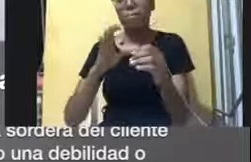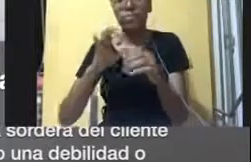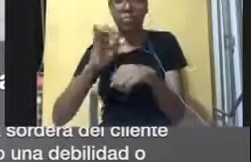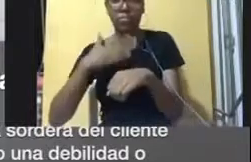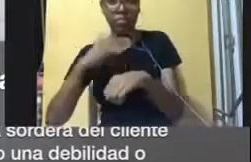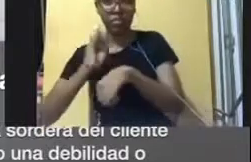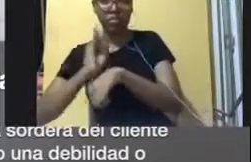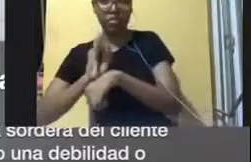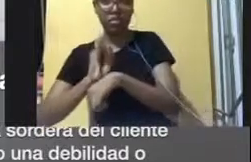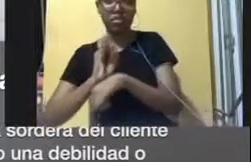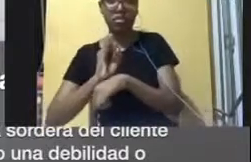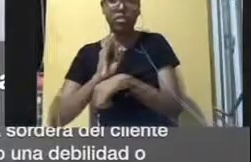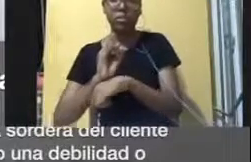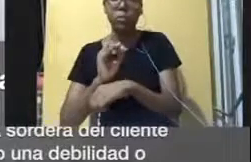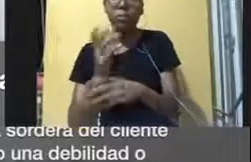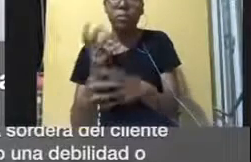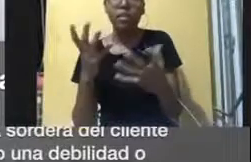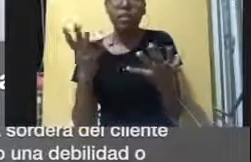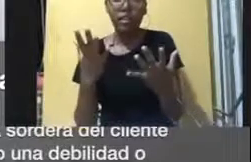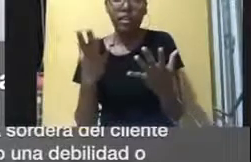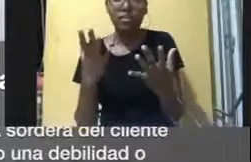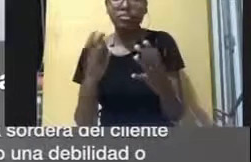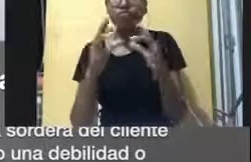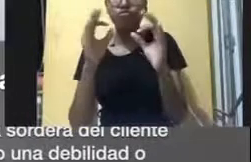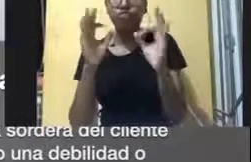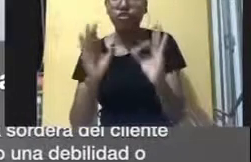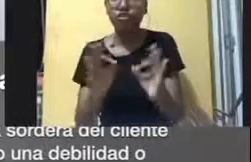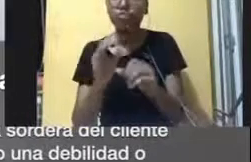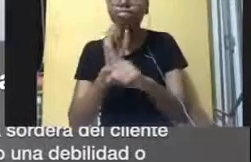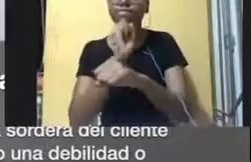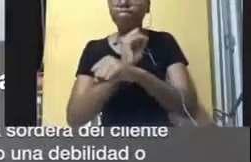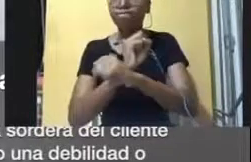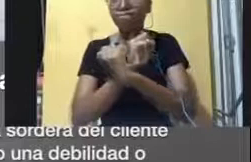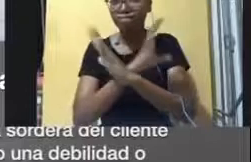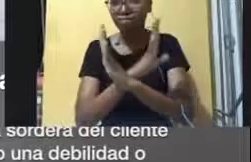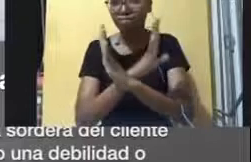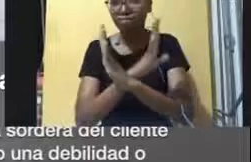sordas comparten y ustedes pueden ser parte de esto si lo quieren.